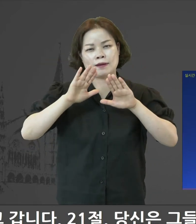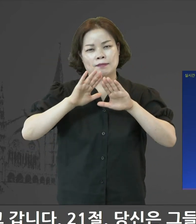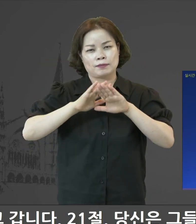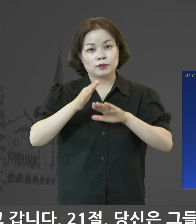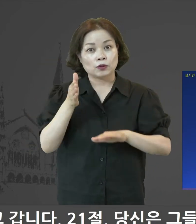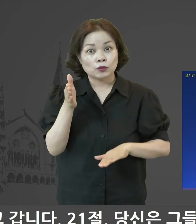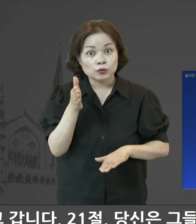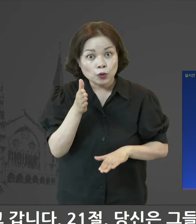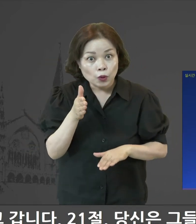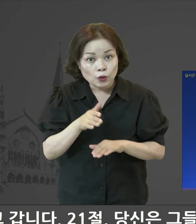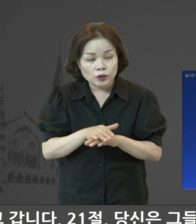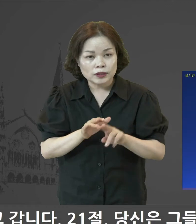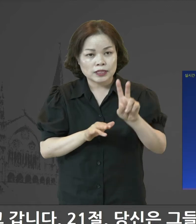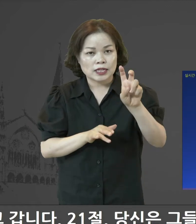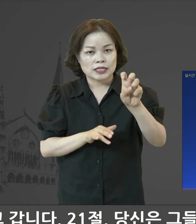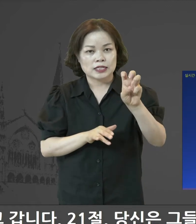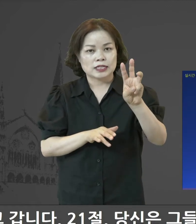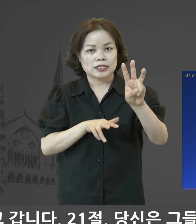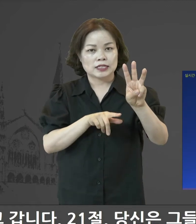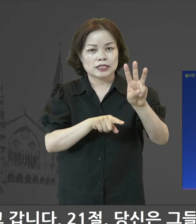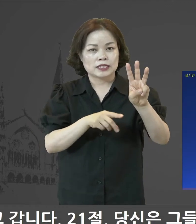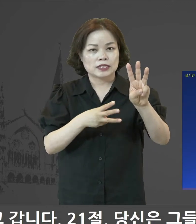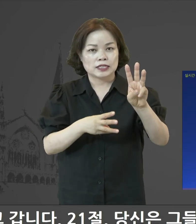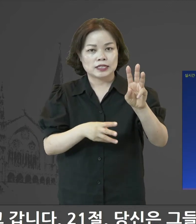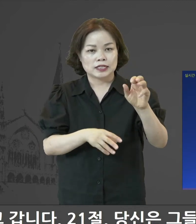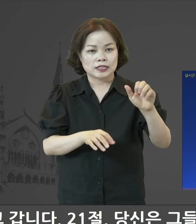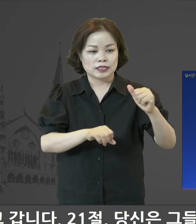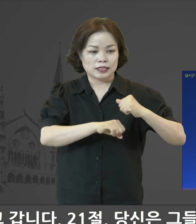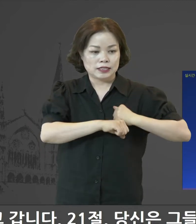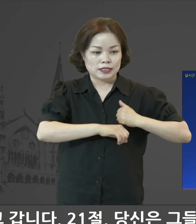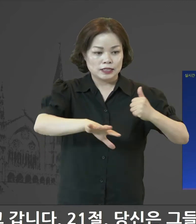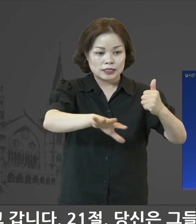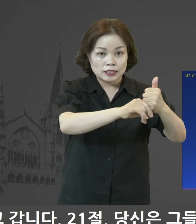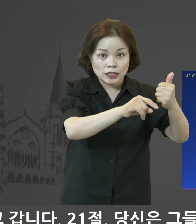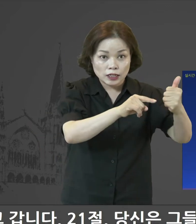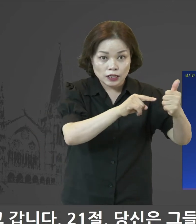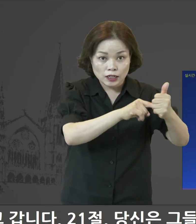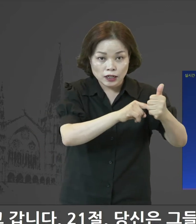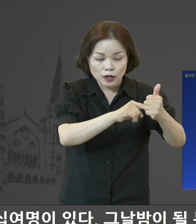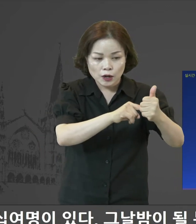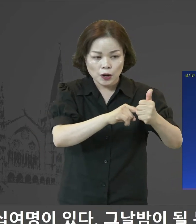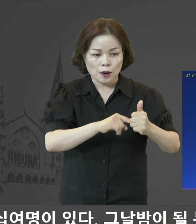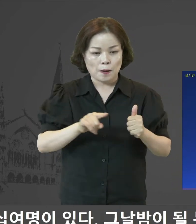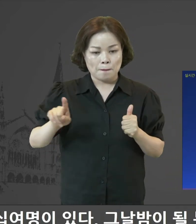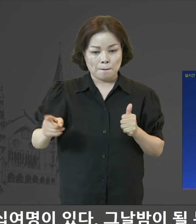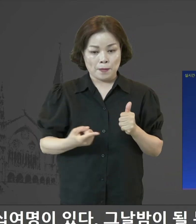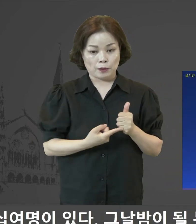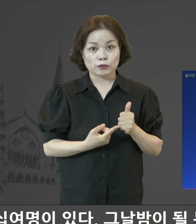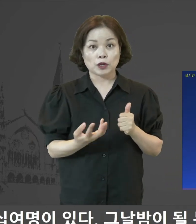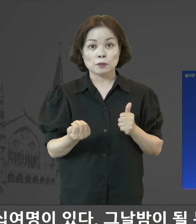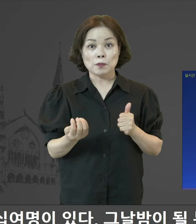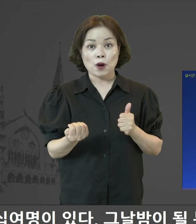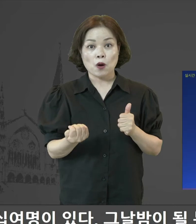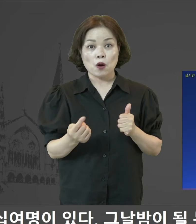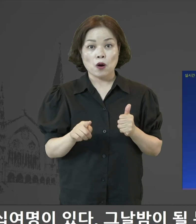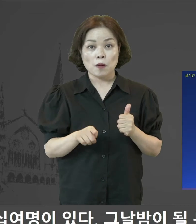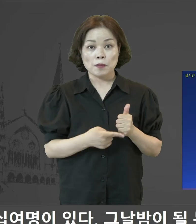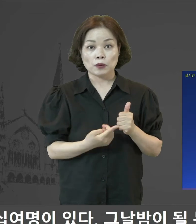무렵에 23절로 갑니다. 천부장이 백부장 몇 명? 백부장 몇